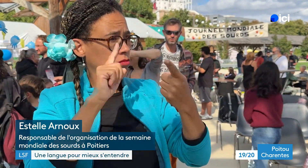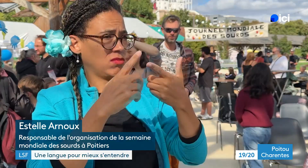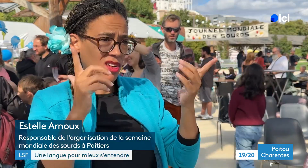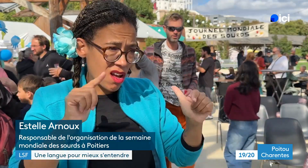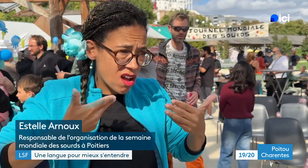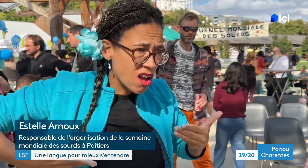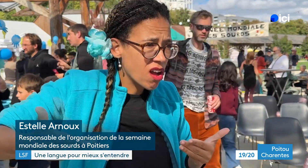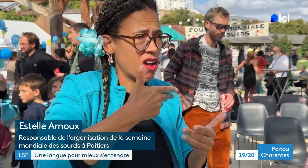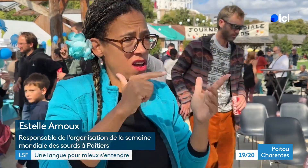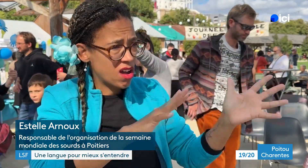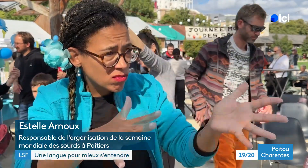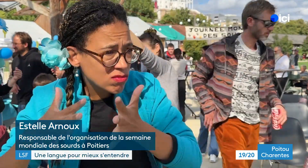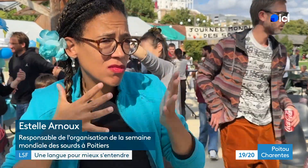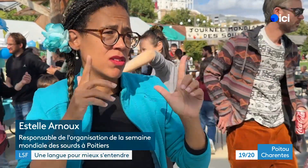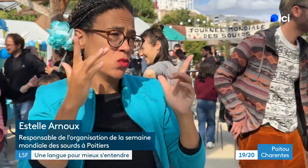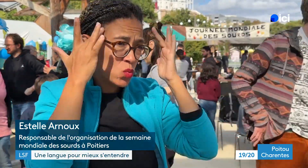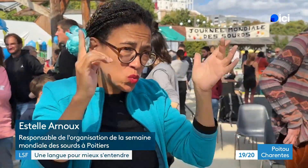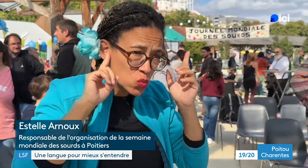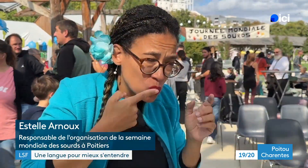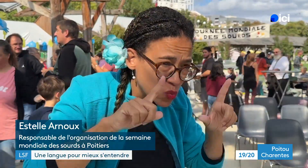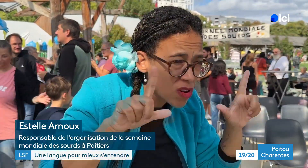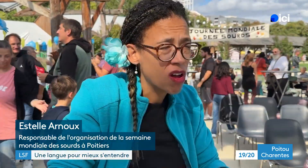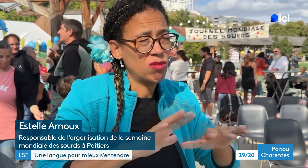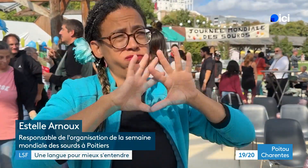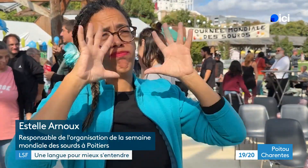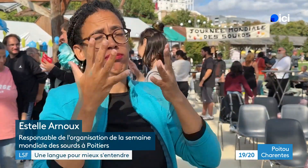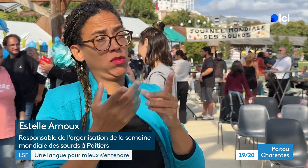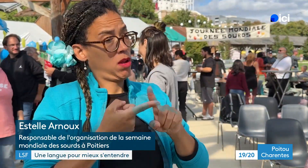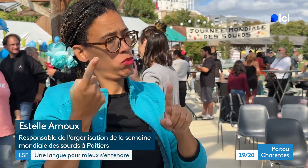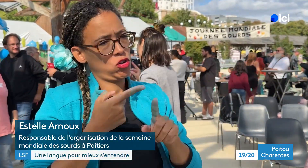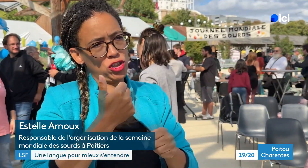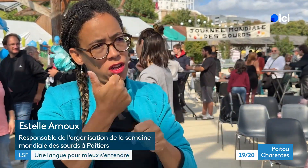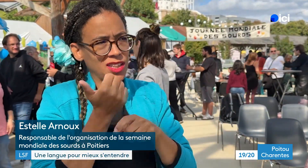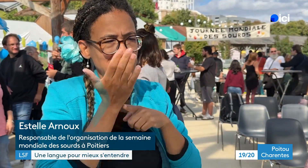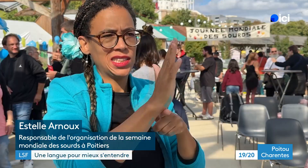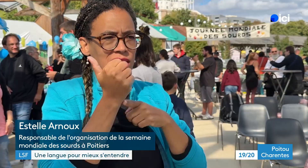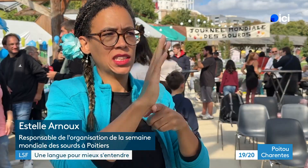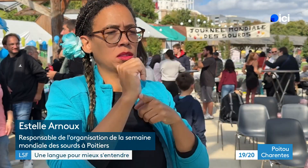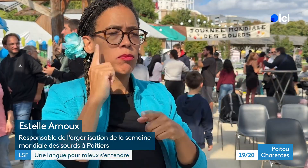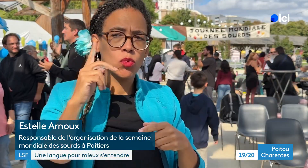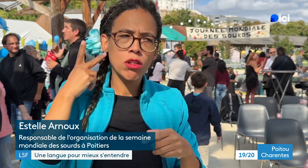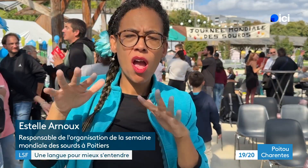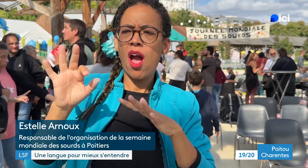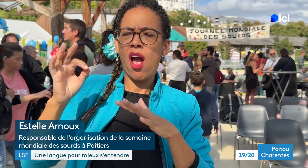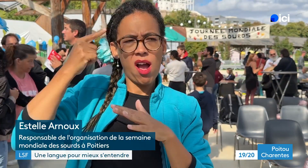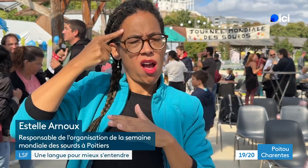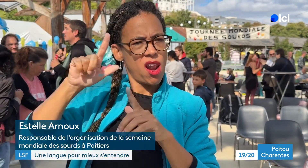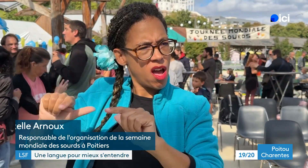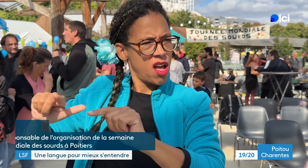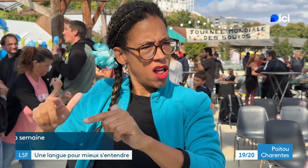représenter les langues des signes, montrer, visibiliser la culture sourde. Et c'est vraiment très très important que les entendants prennent conscience de cette culture